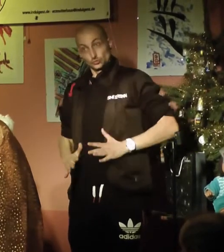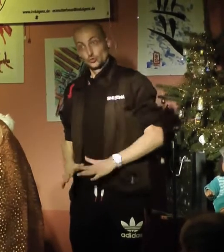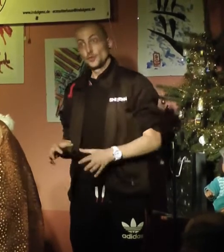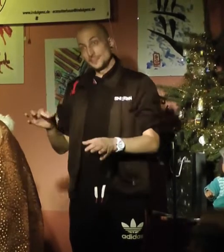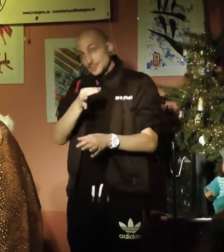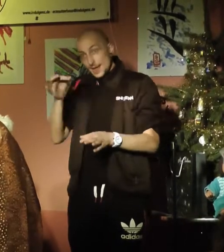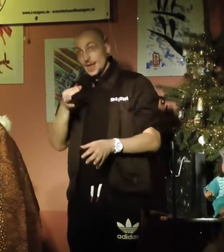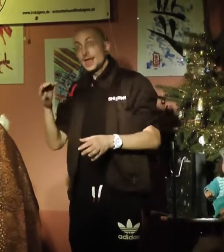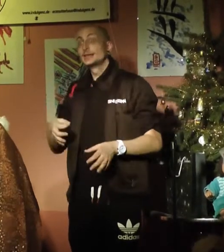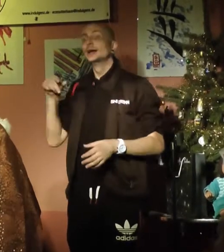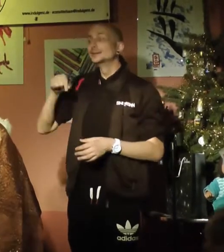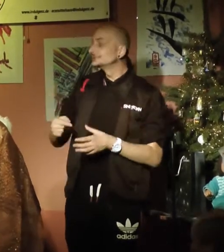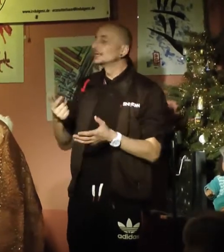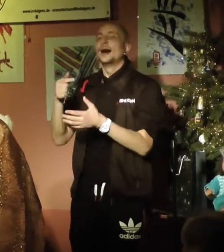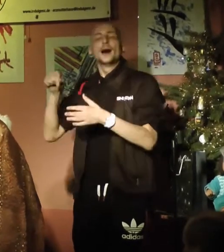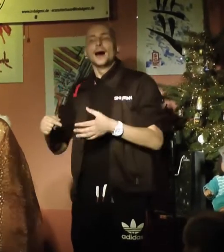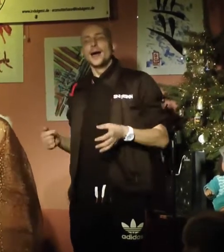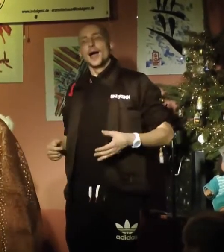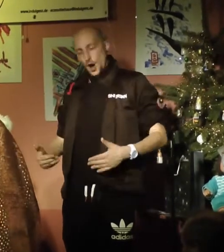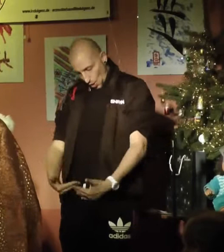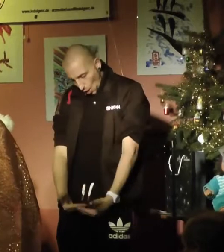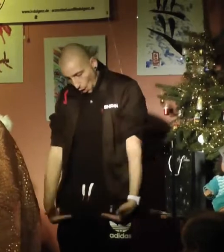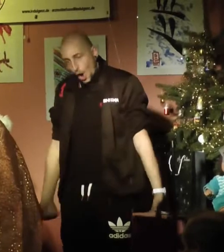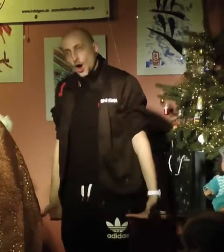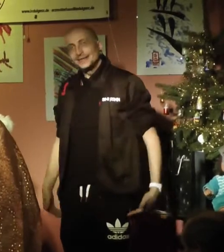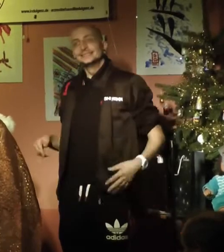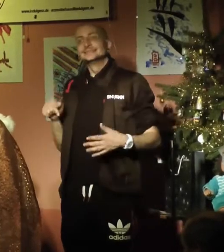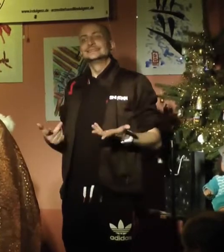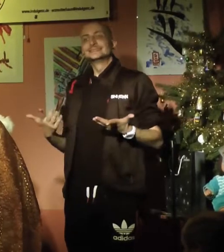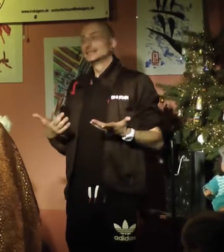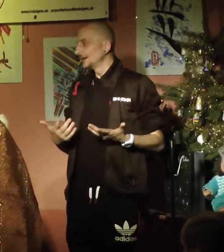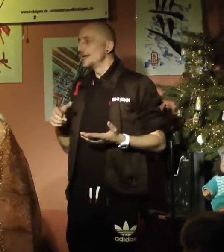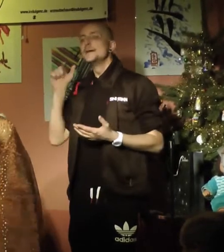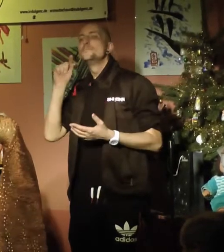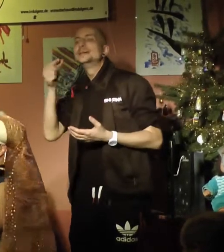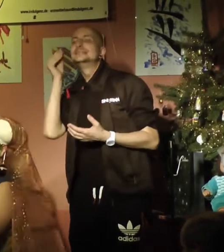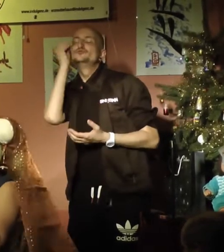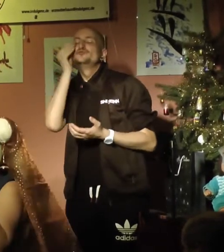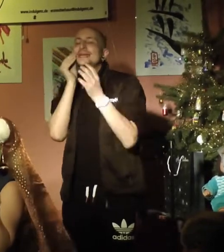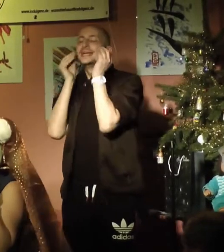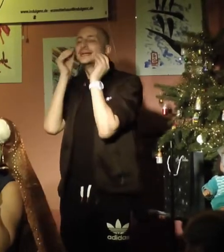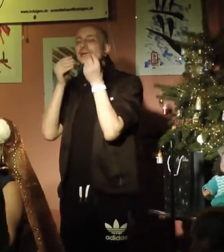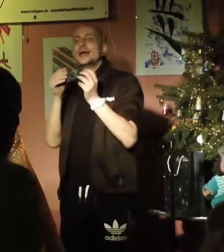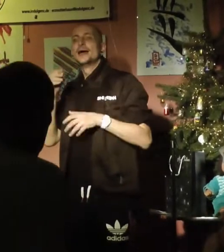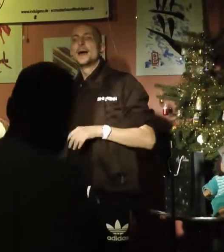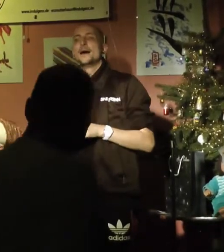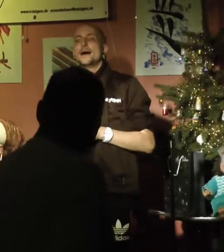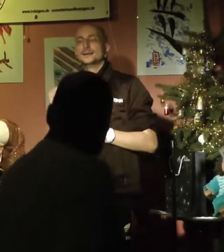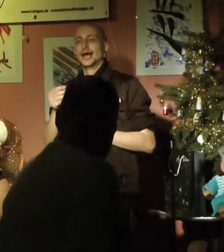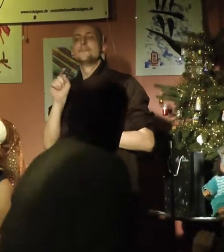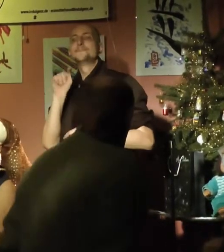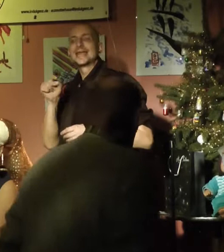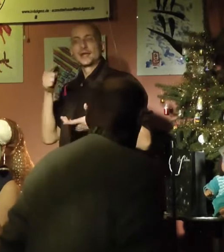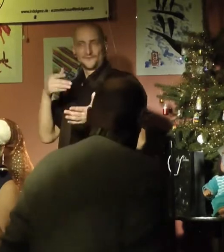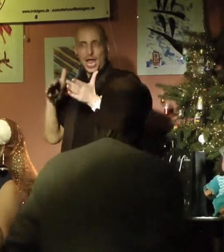so kleine glitzernde Bustiers und dann kriegst du so ein bisschen Pink und so um die Augen, weil das wird ja ganz von Amerikanerinnen gemacht. Immer